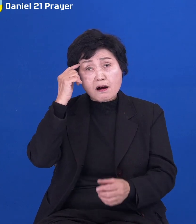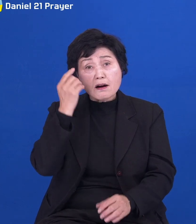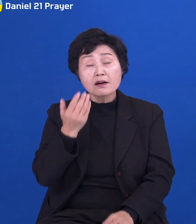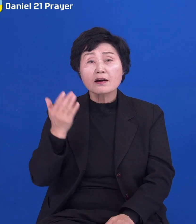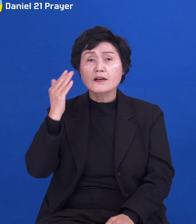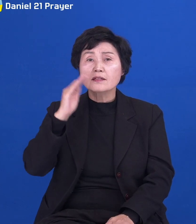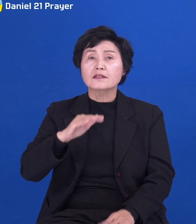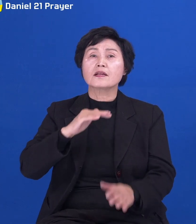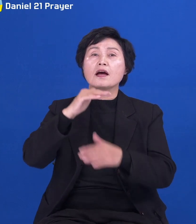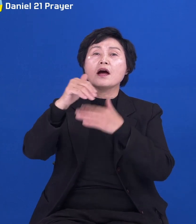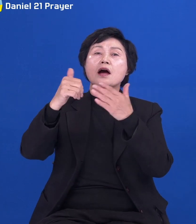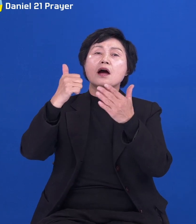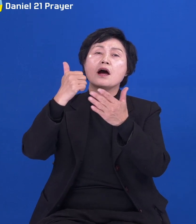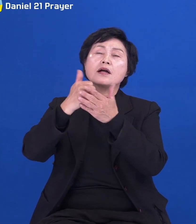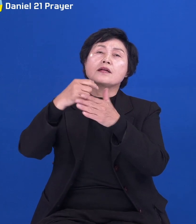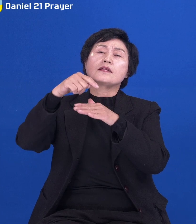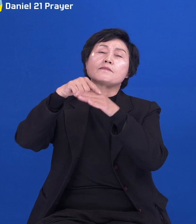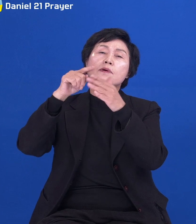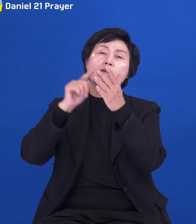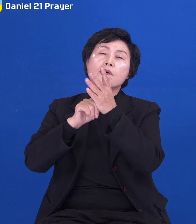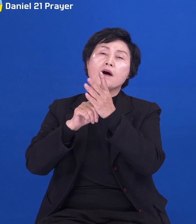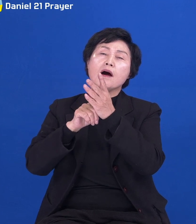하나님의 눈물을 볼 수가 있었어요.